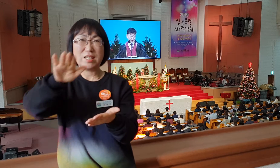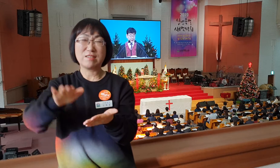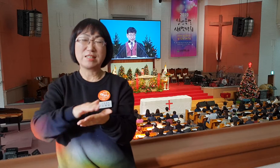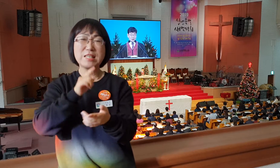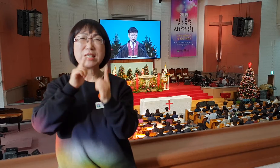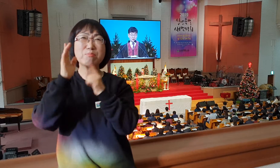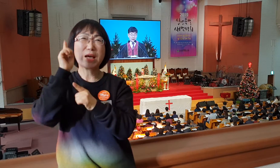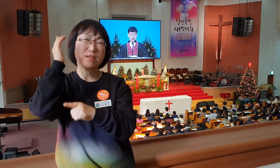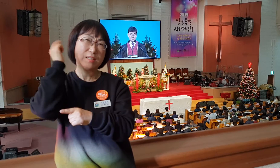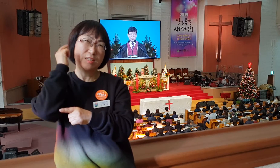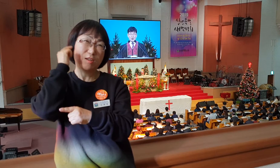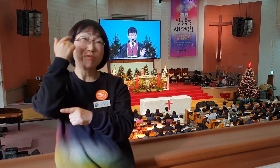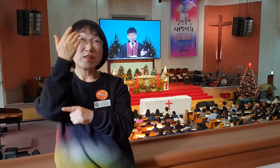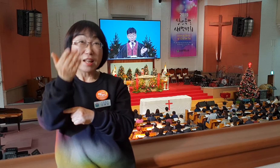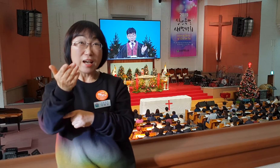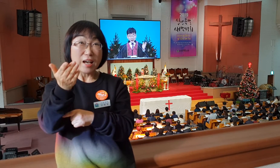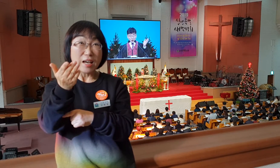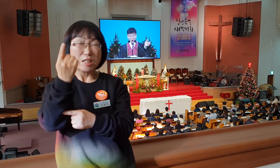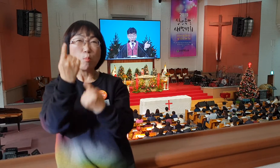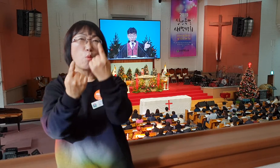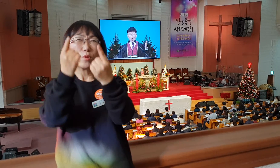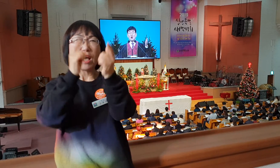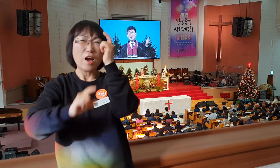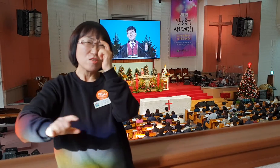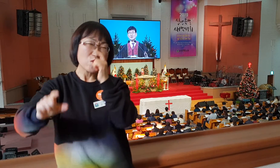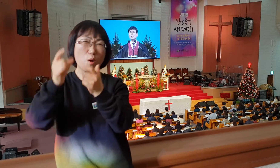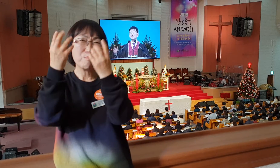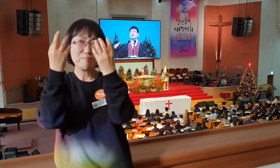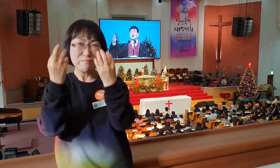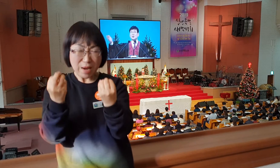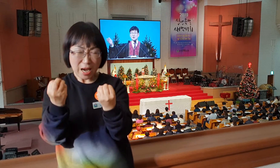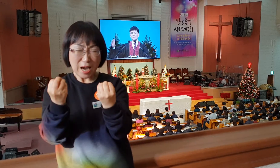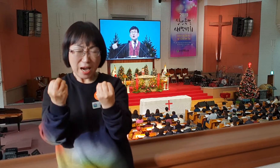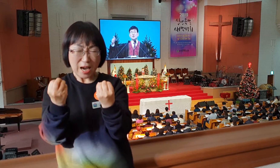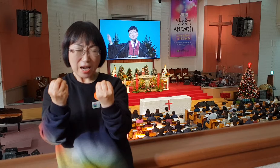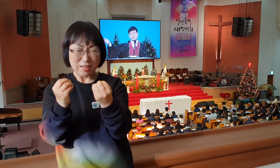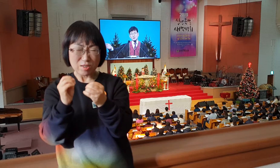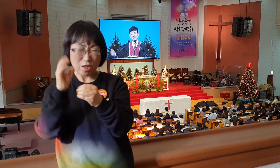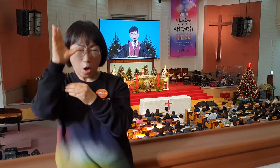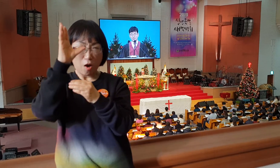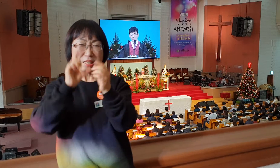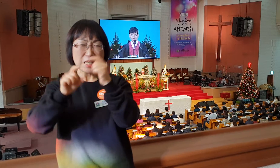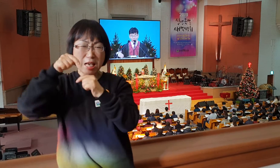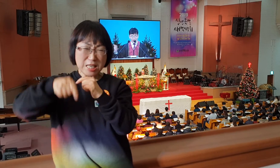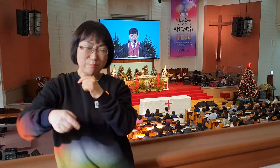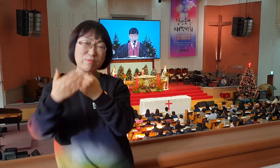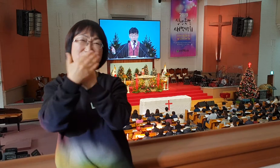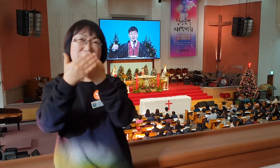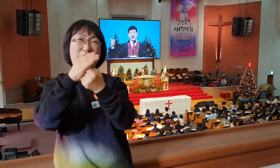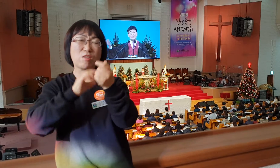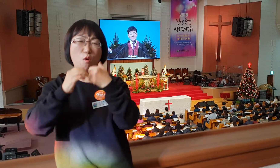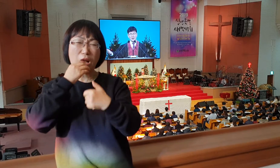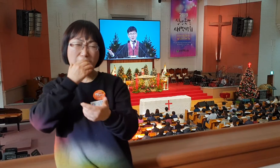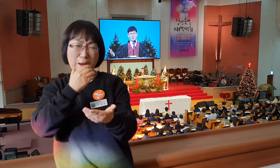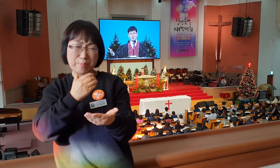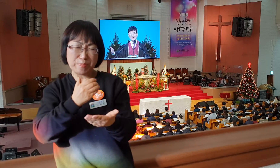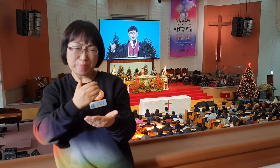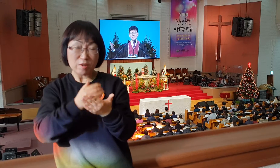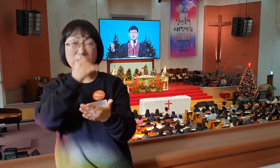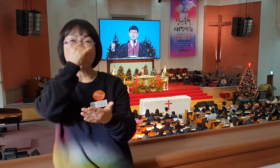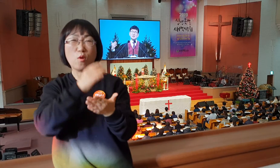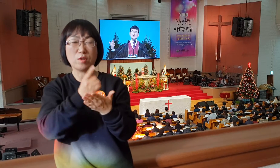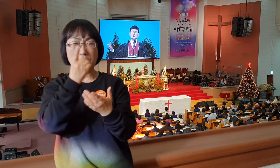이 이야기를 들었는가요? 그것보다 더 많은 이것을 넘어서 더 깊은 은혜 더 감격과 감탄이